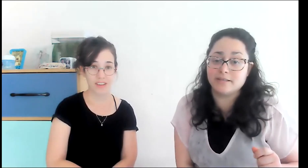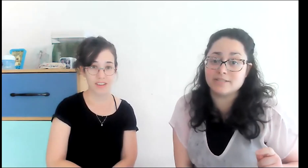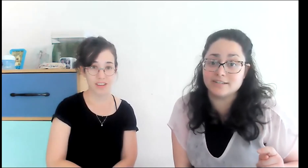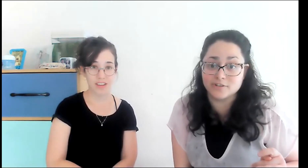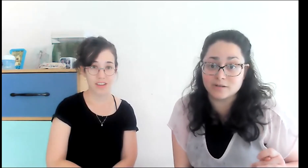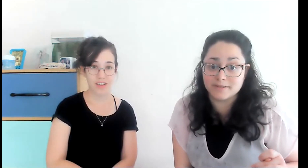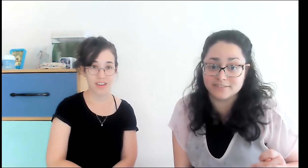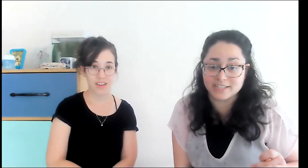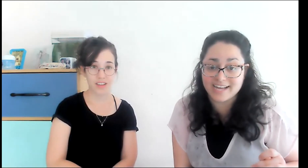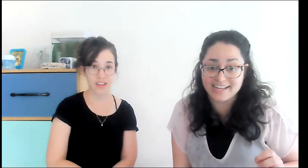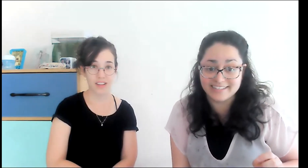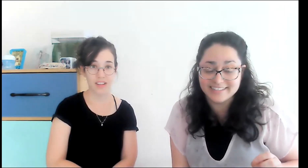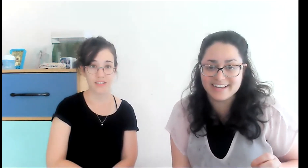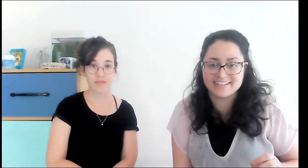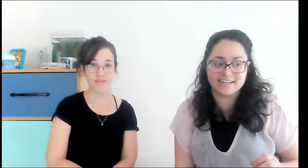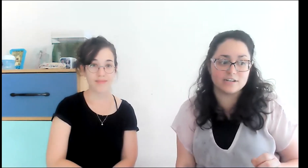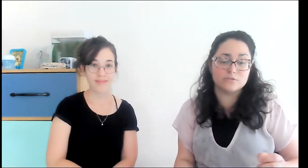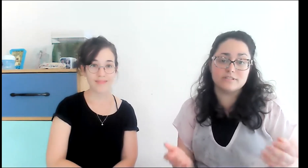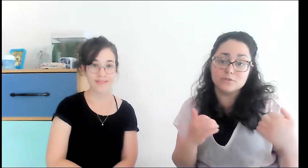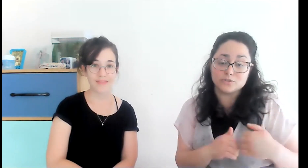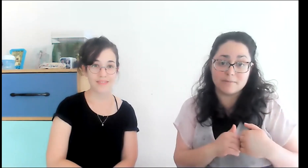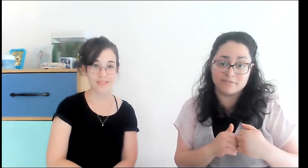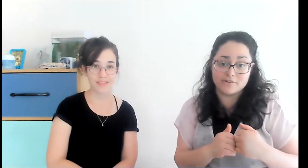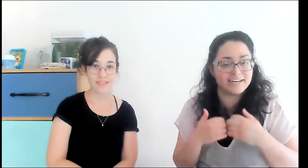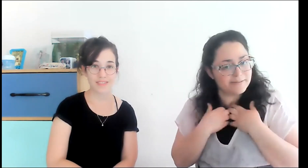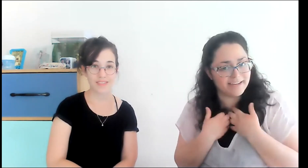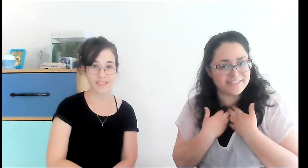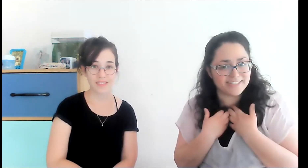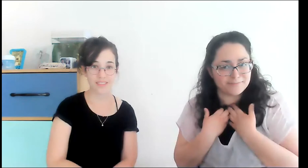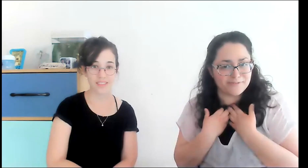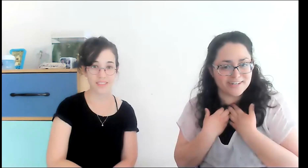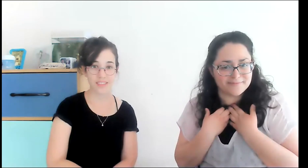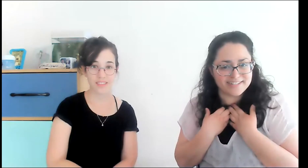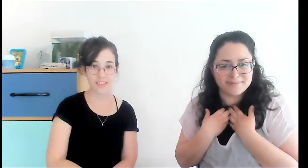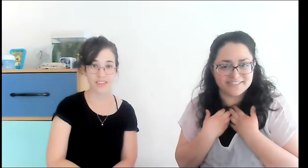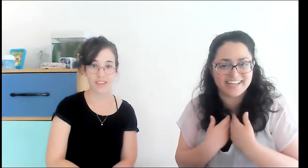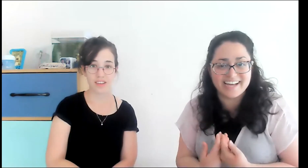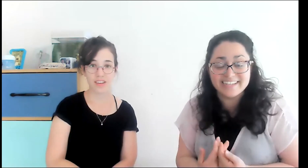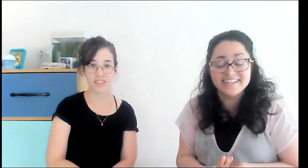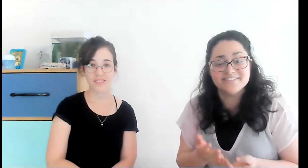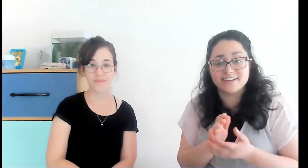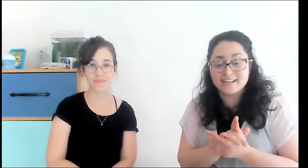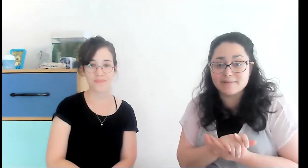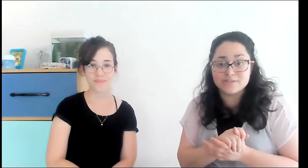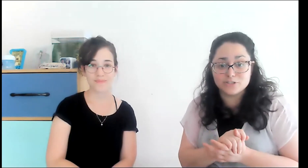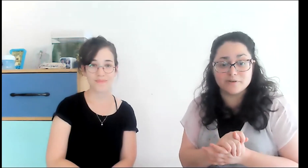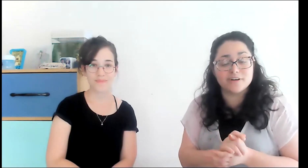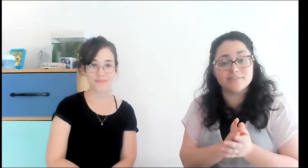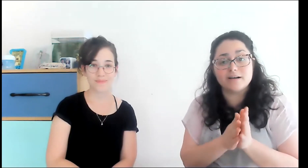של הווקה בבית אביחי, אז אנחנו עשינו אותו גם בווקה, אני משתתפת בווקה שבת של בית אביחי, וגם עשינו אותו בווקה וגם